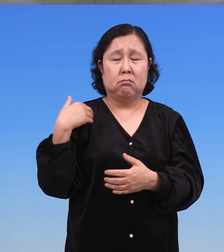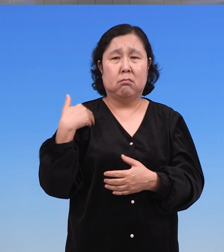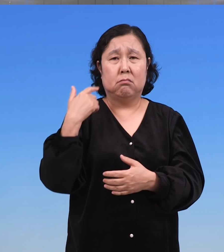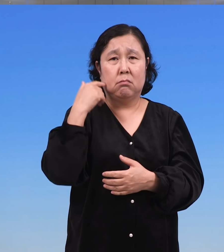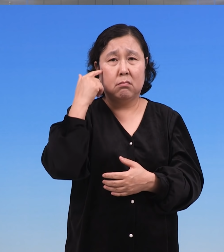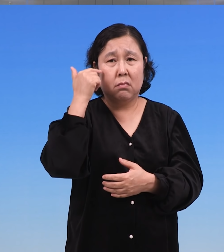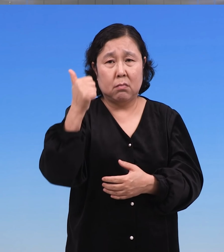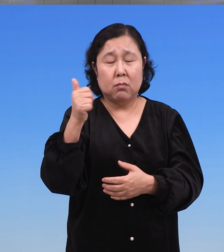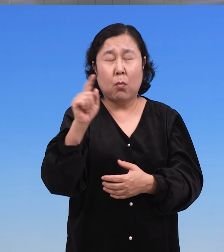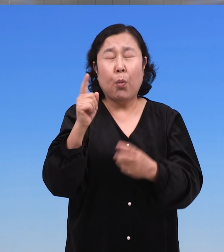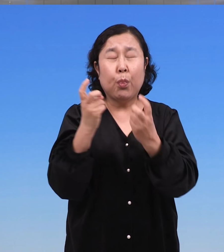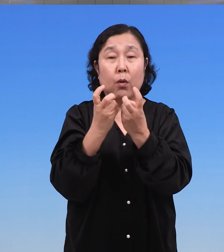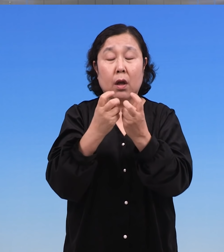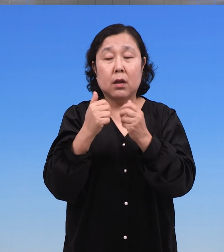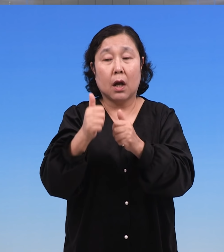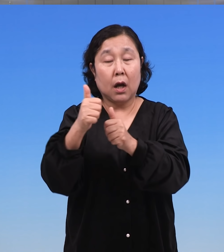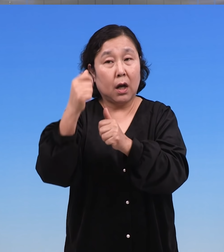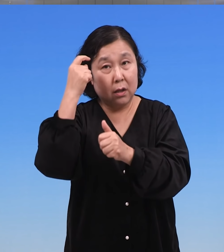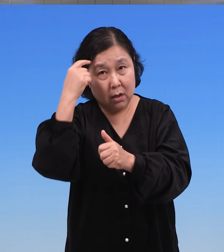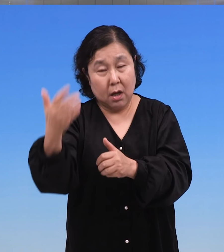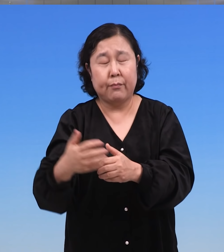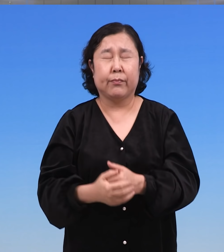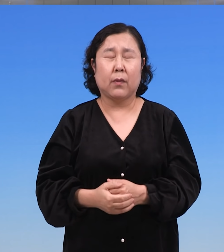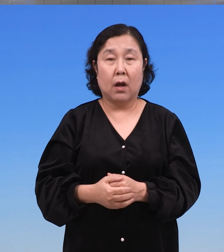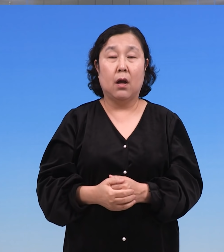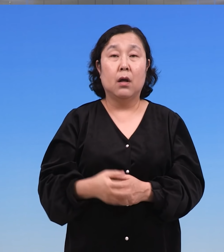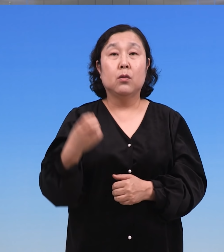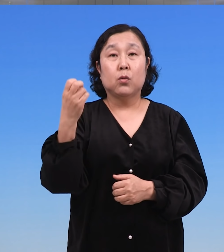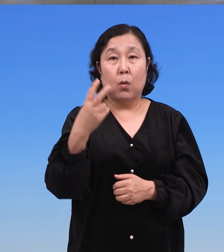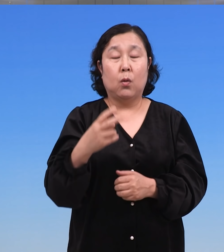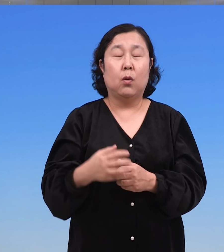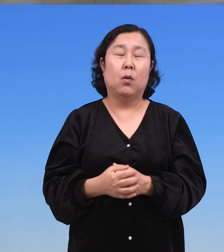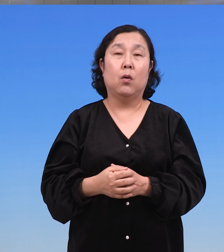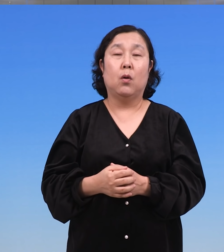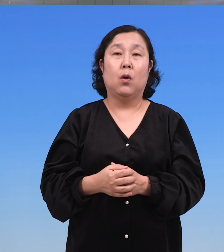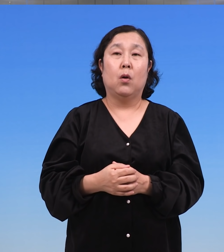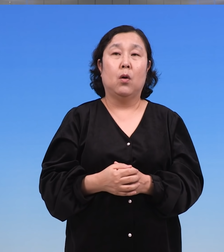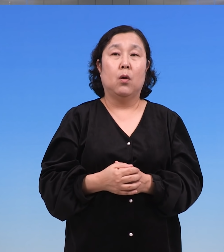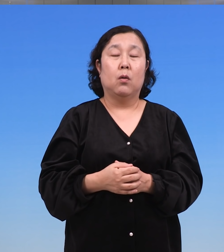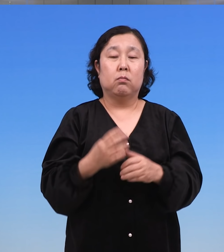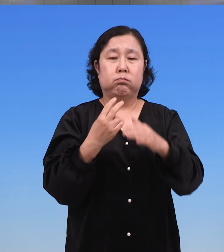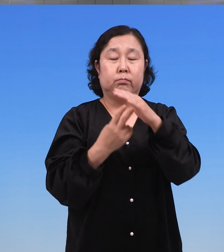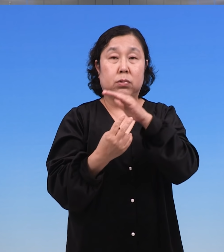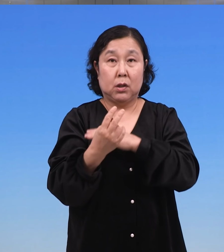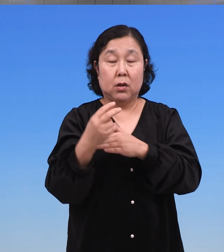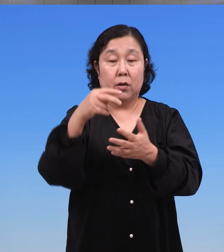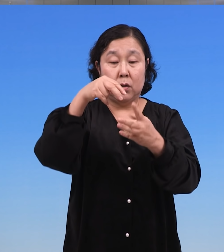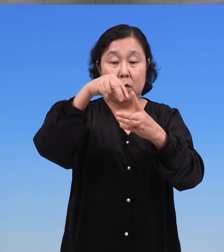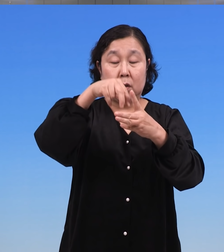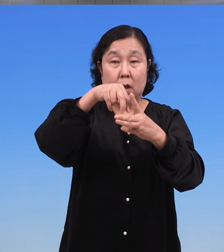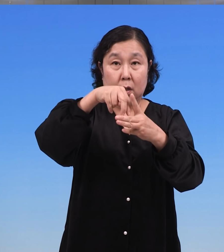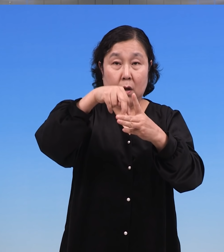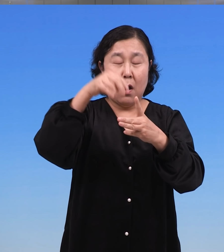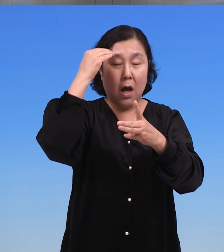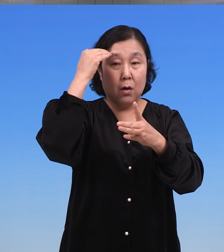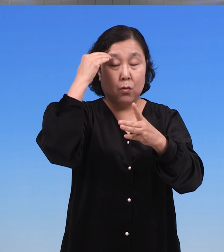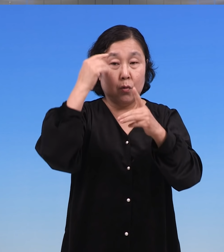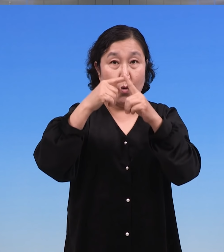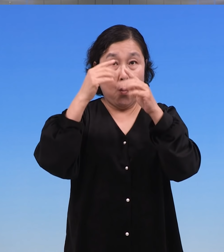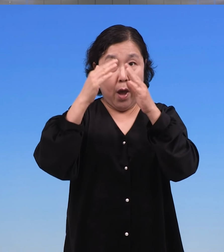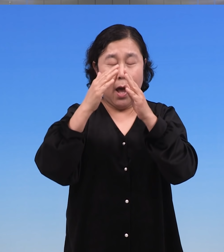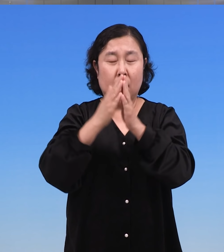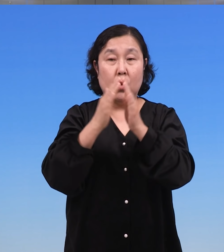목사님을 누가 따라가겠느냐? 이런 질문들이요. 또 그런가 하면은 이 드림센터를 한국교회와 사회를